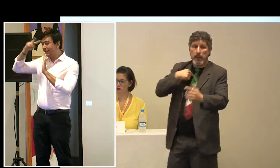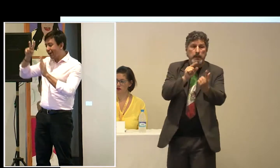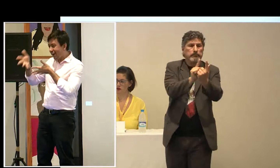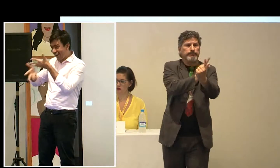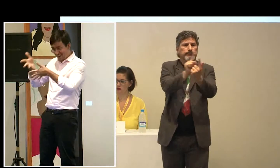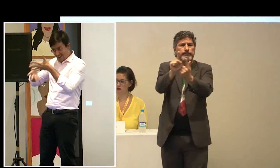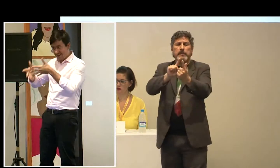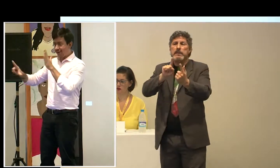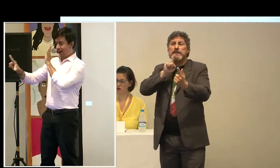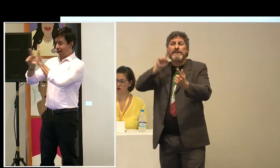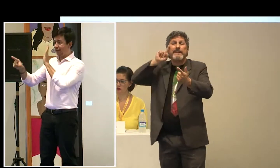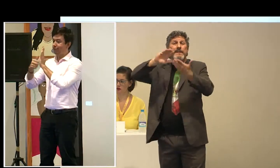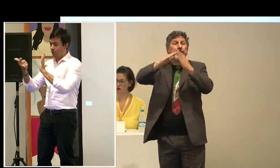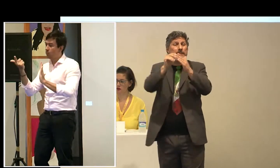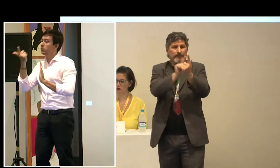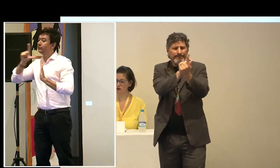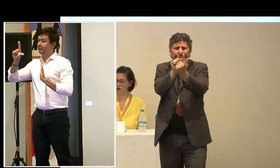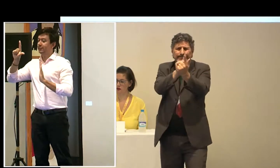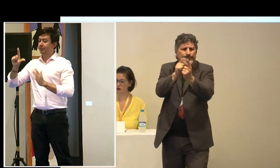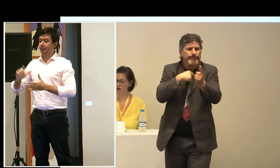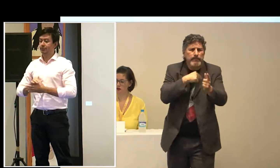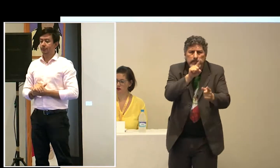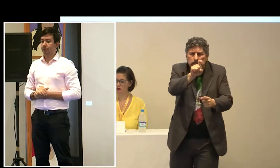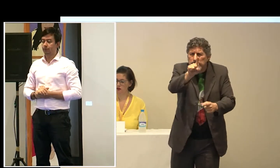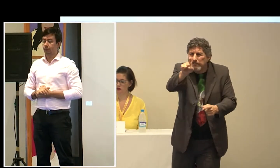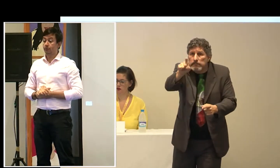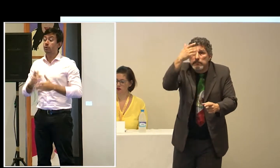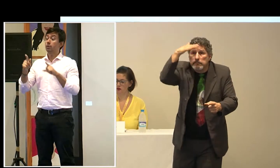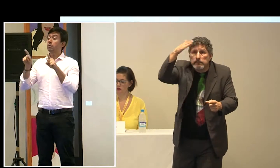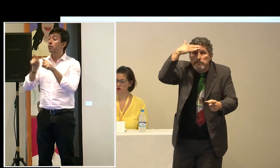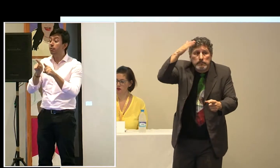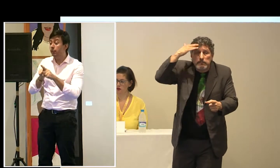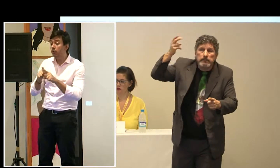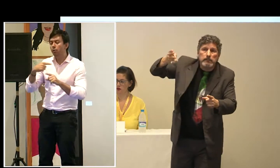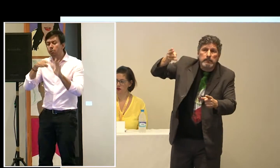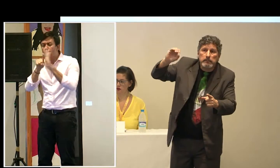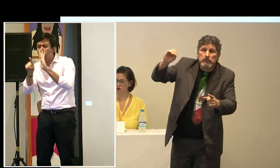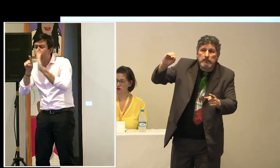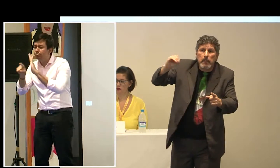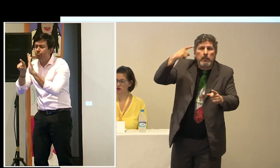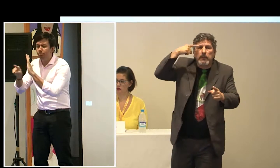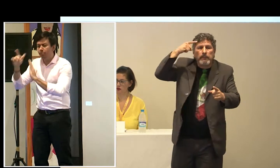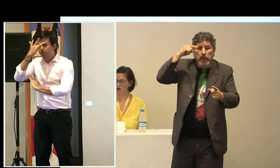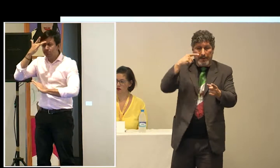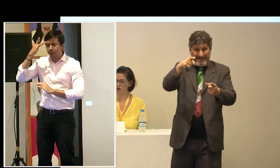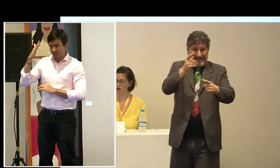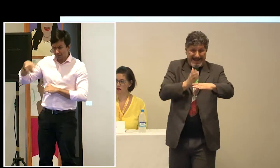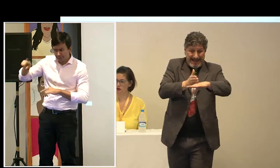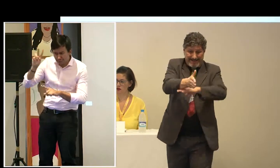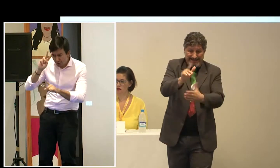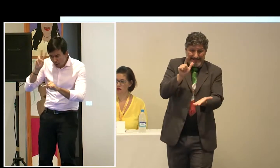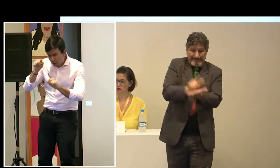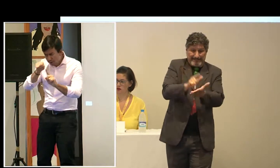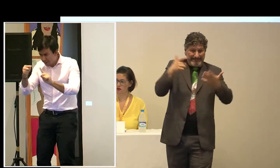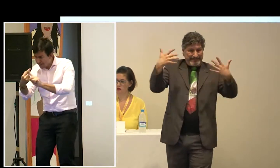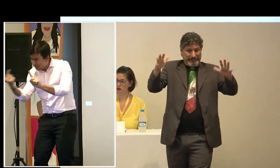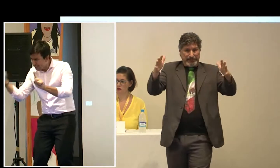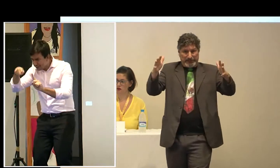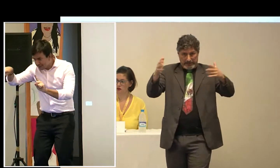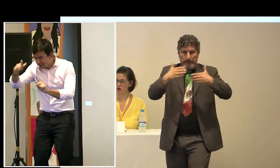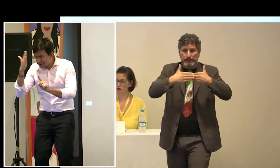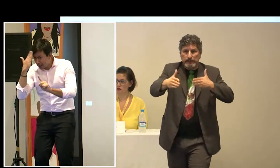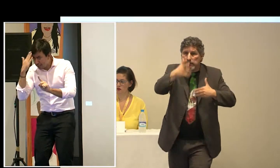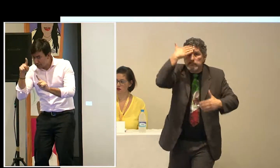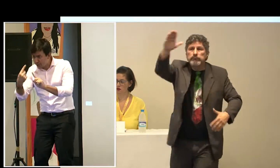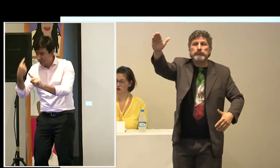No ano de 2005, nós temos um marco na história da comunidade surda do México, que é quando surge a lei